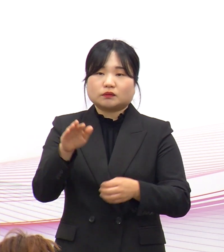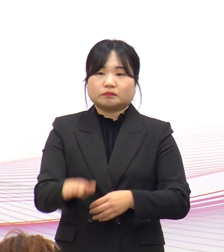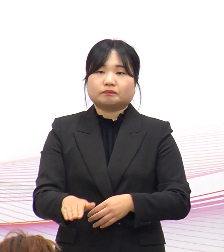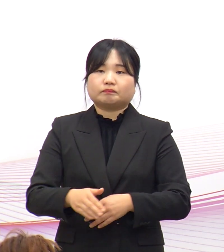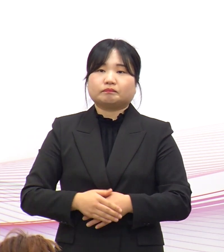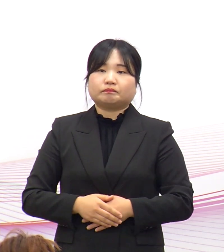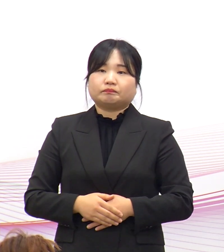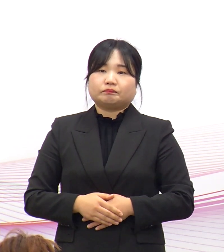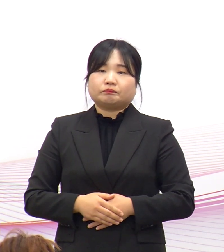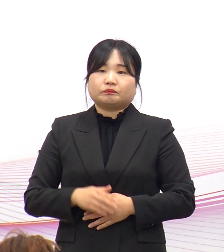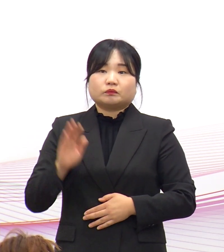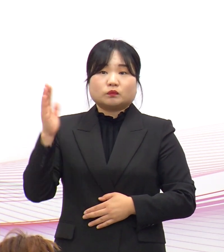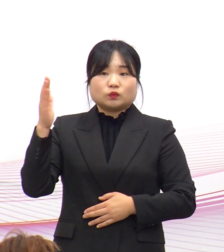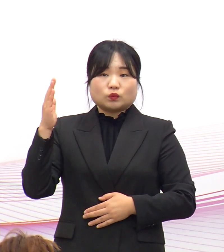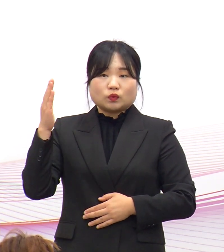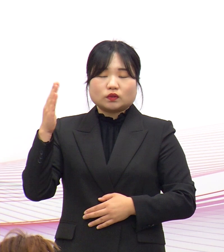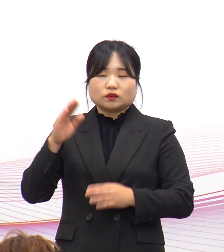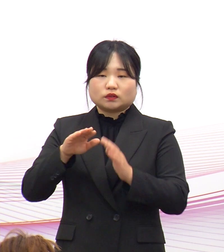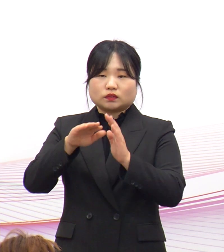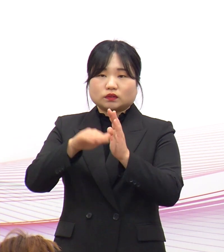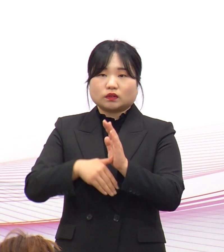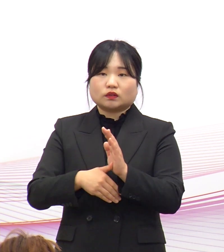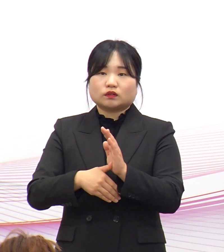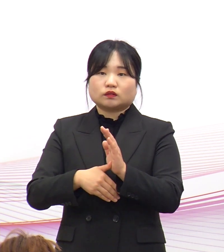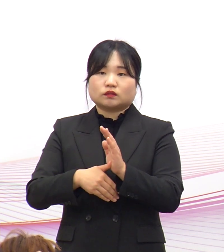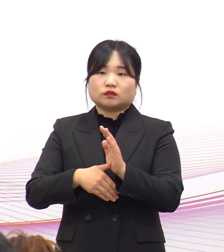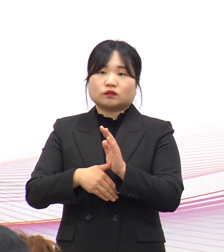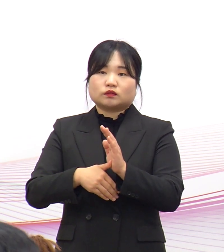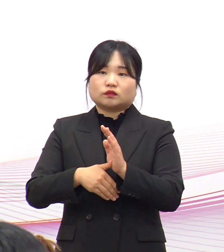어쨌든 최근에